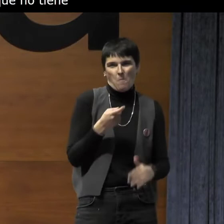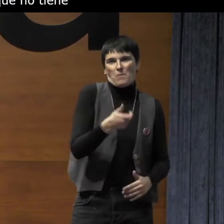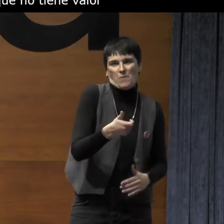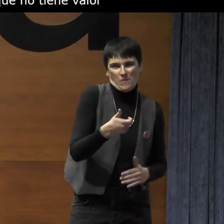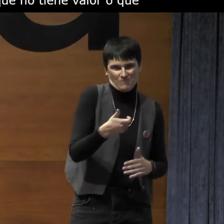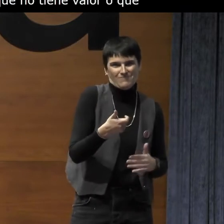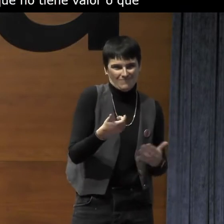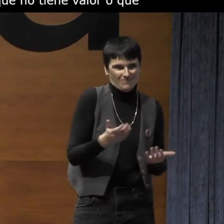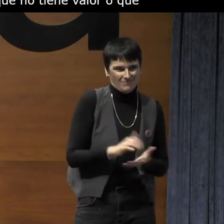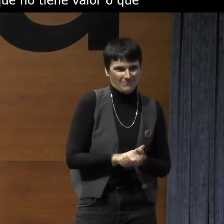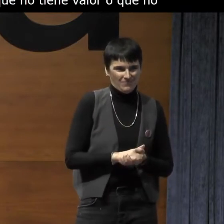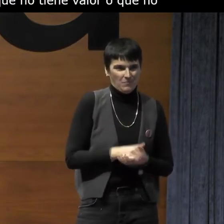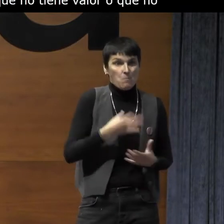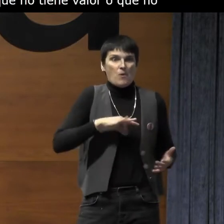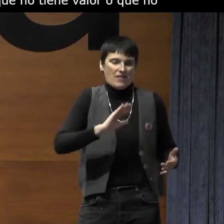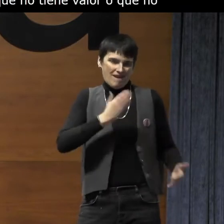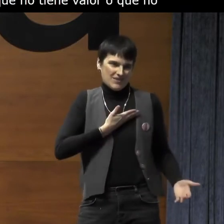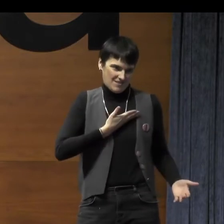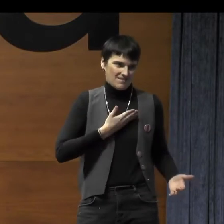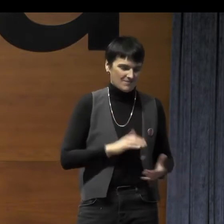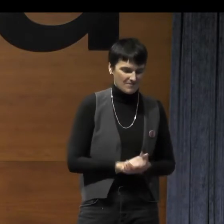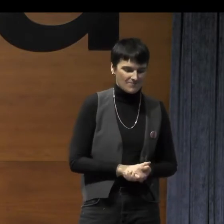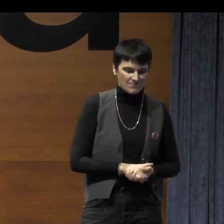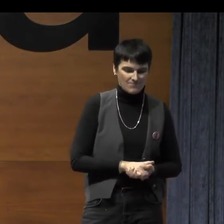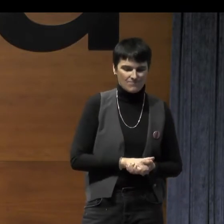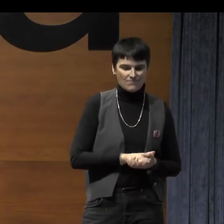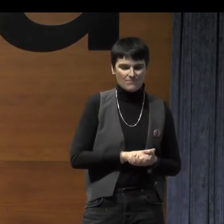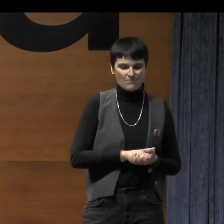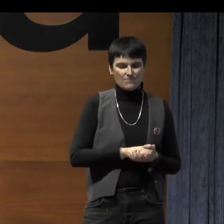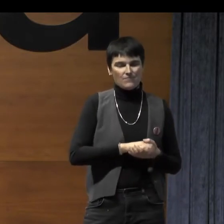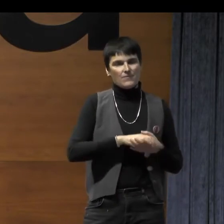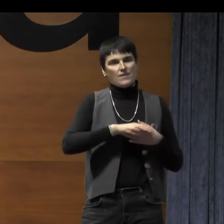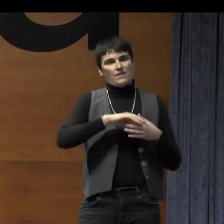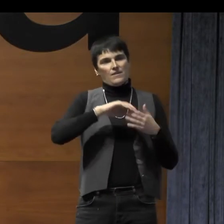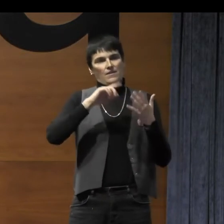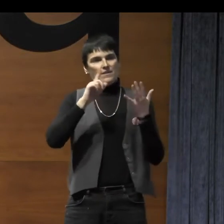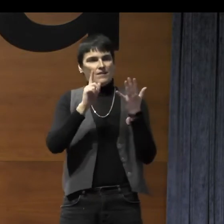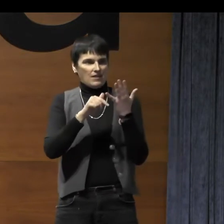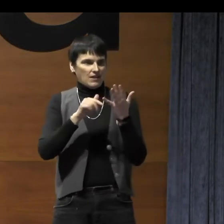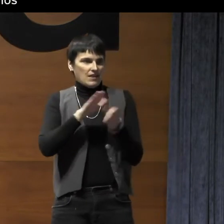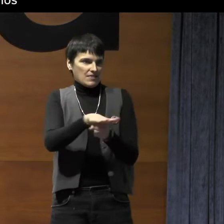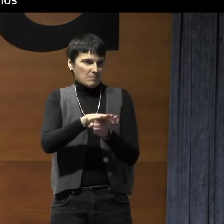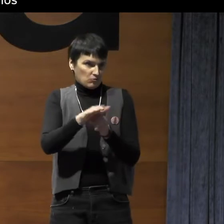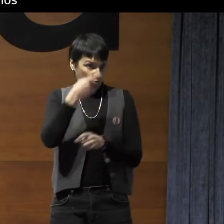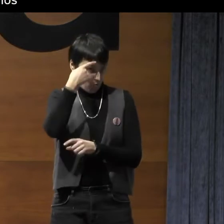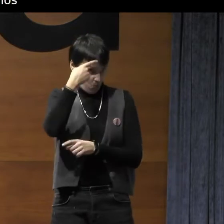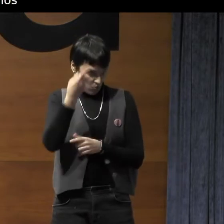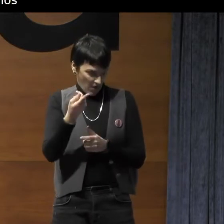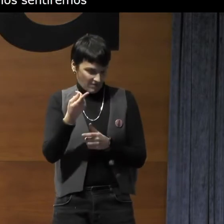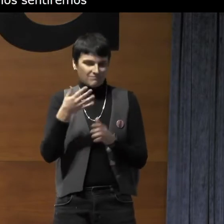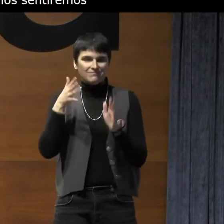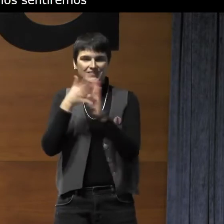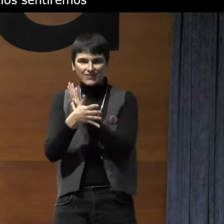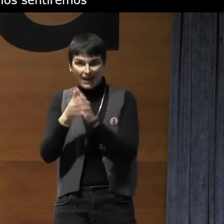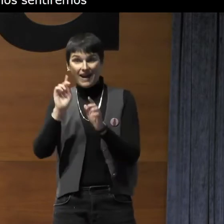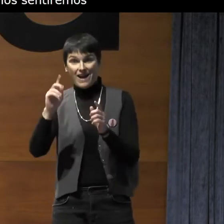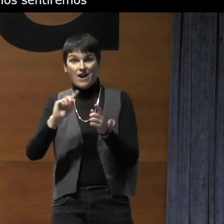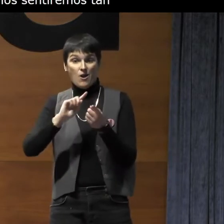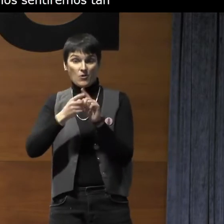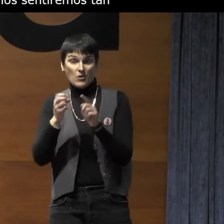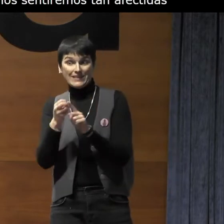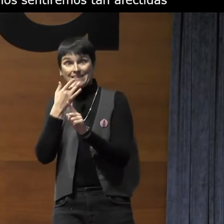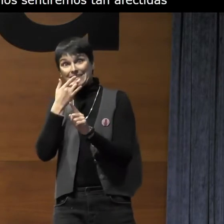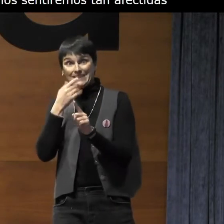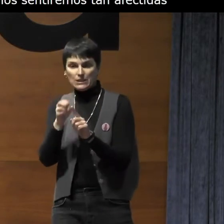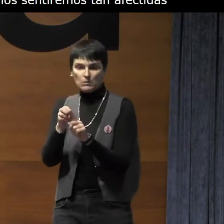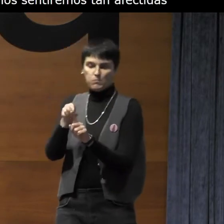presente, las personas codas no nos sentiremos tan afectivas con nuestra lengua de casa